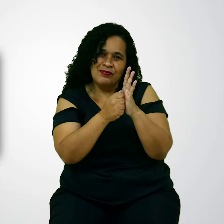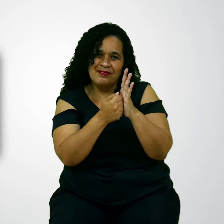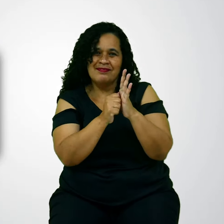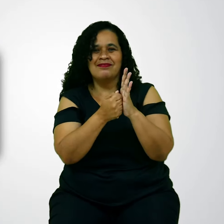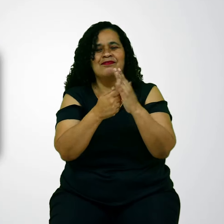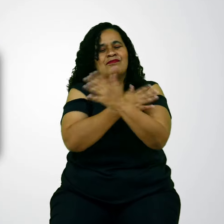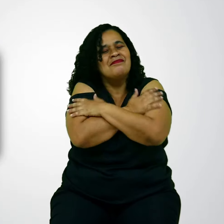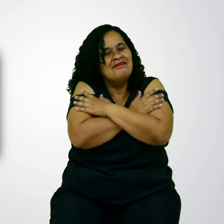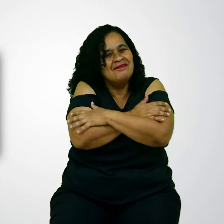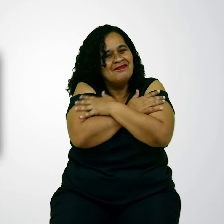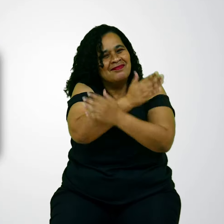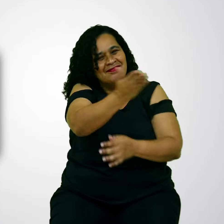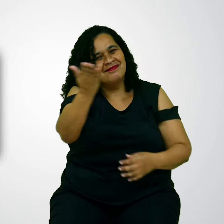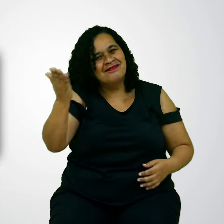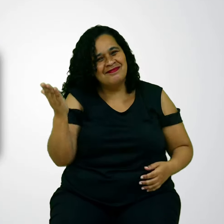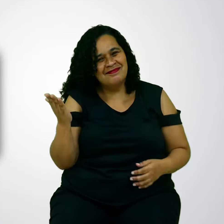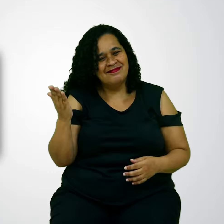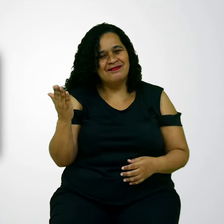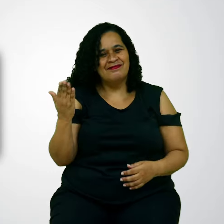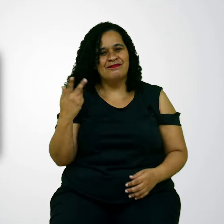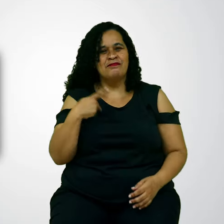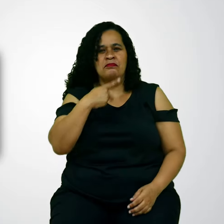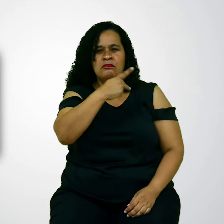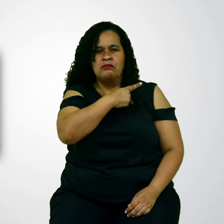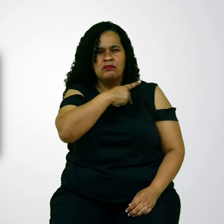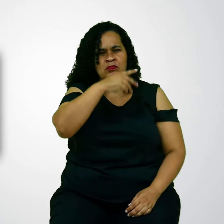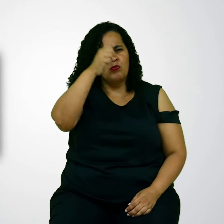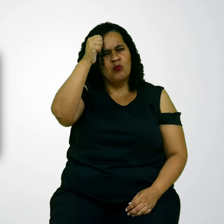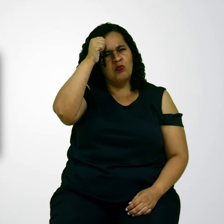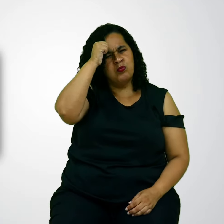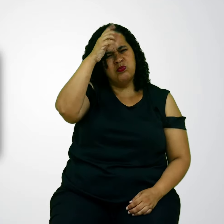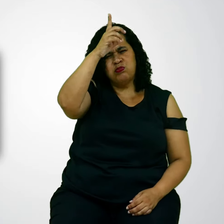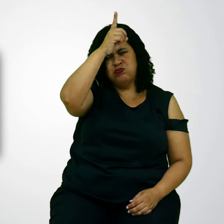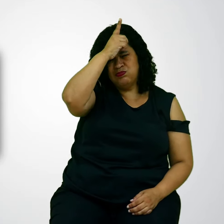pastor Adel não gosta muito do Alvorada, né, pastor? Abraço duplo, né? Abraço duplo.